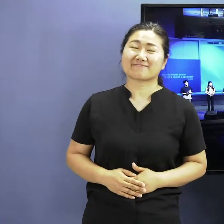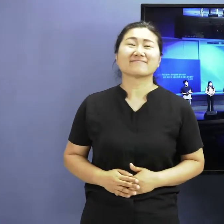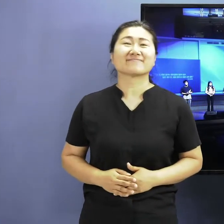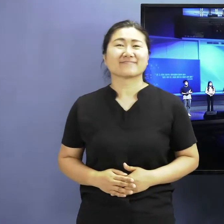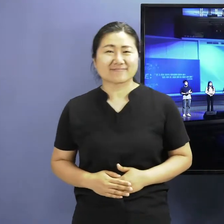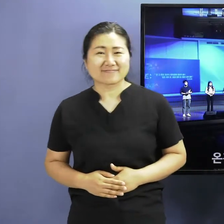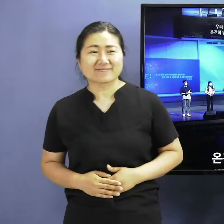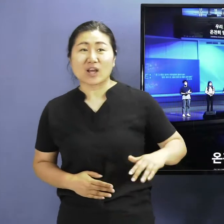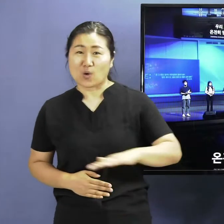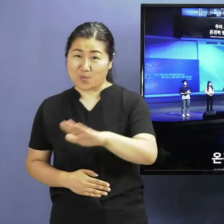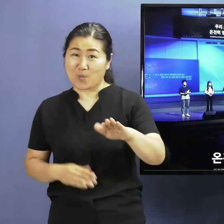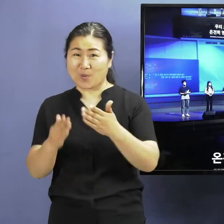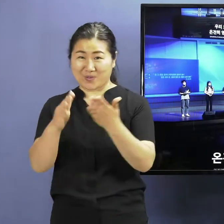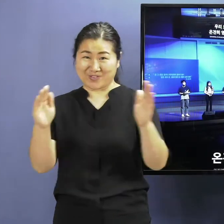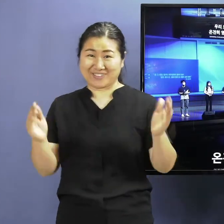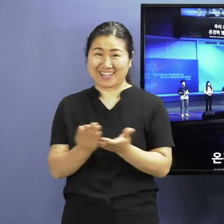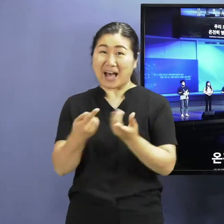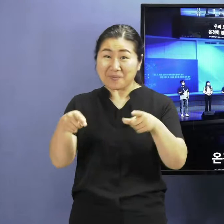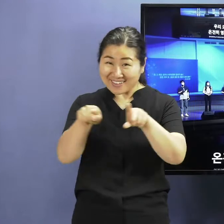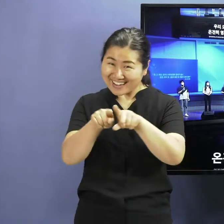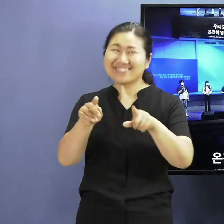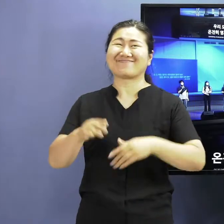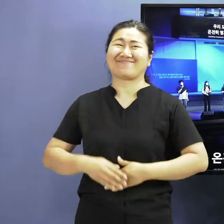우리 모두 예배하는 자 되어